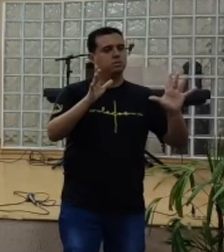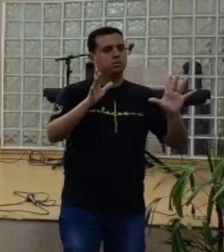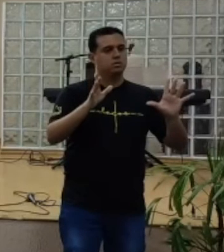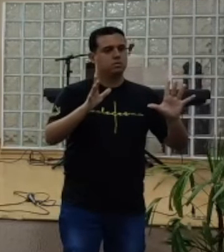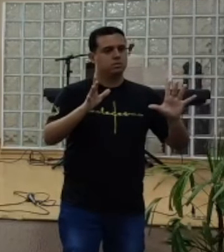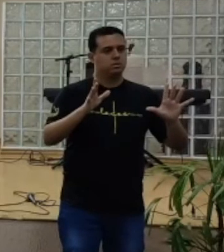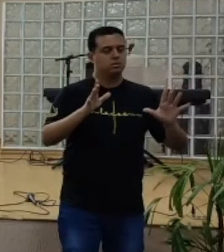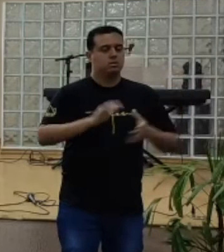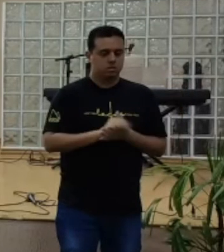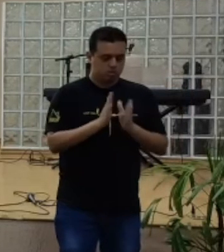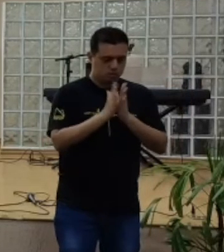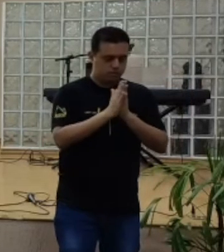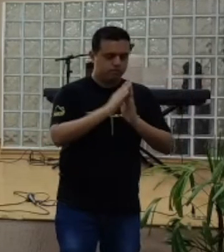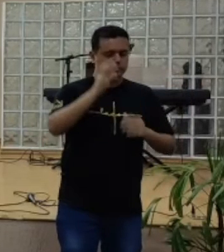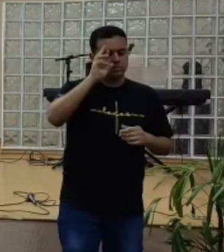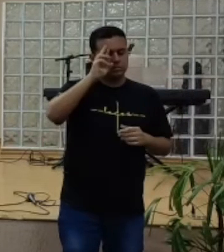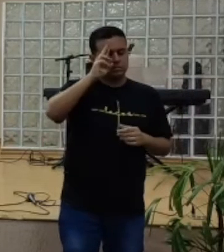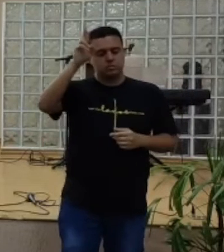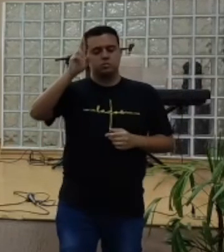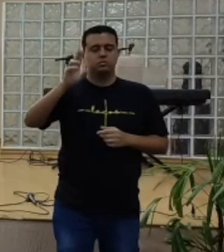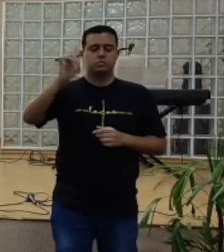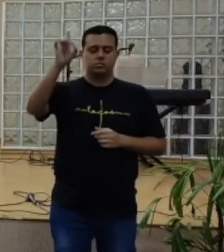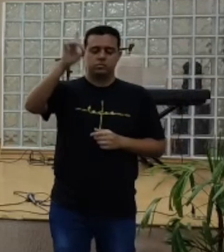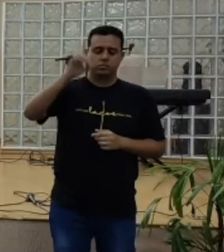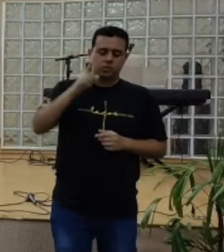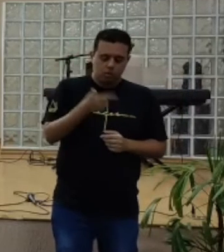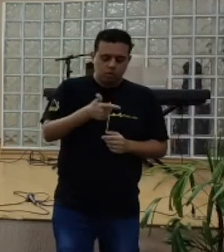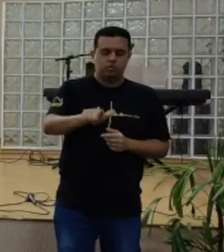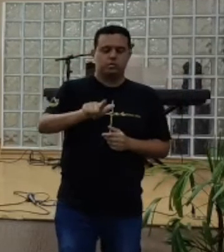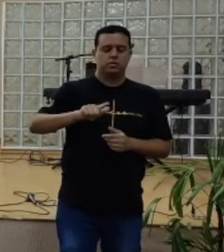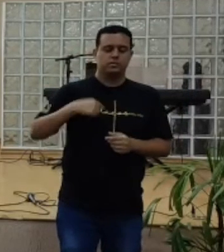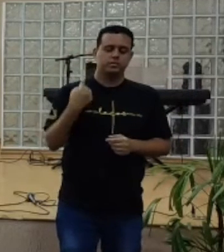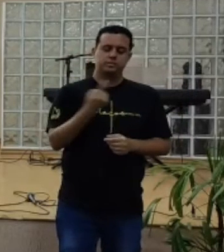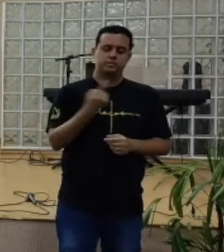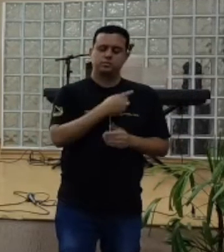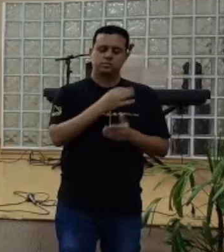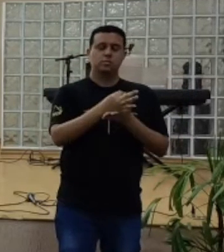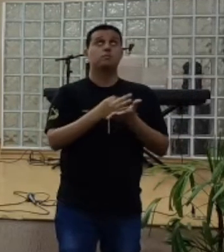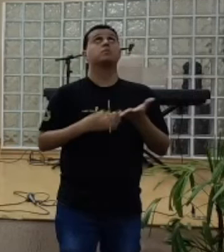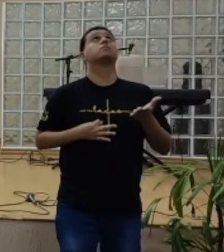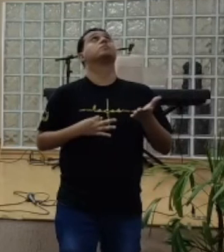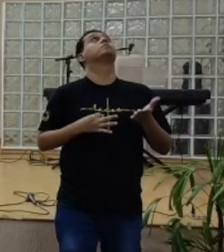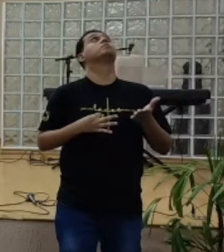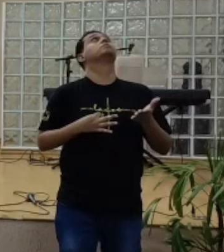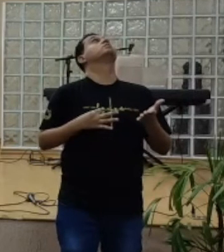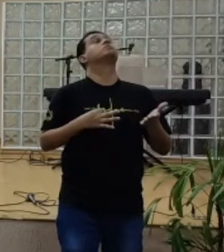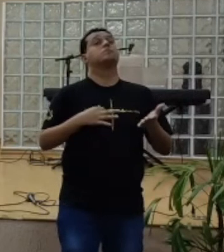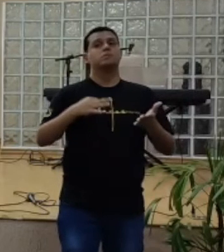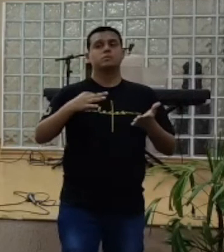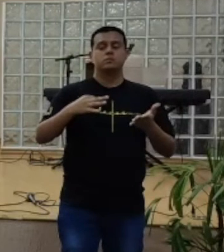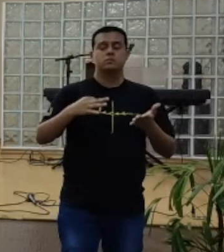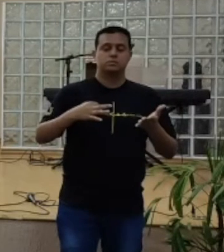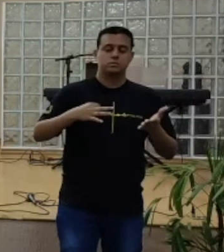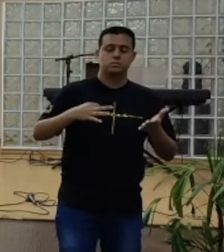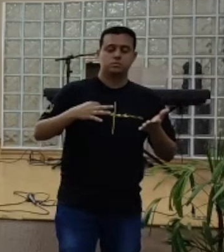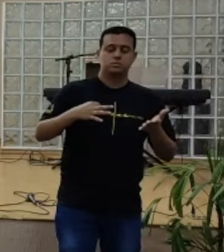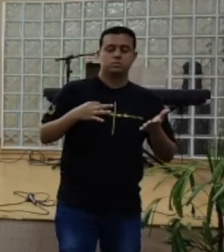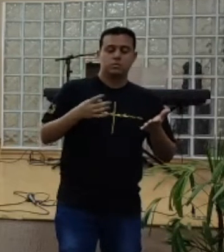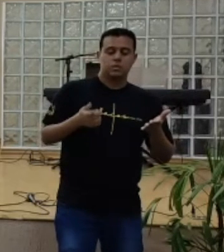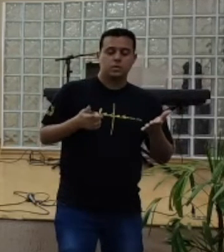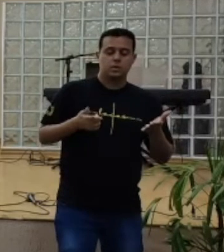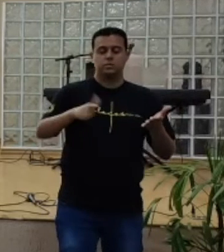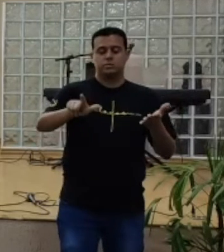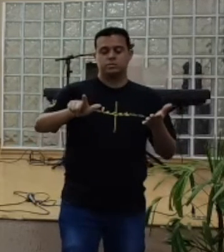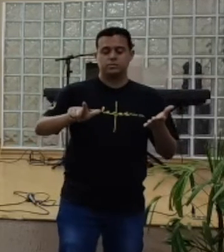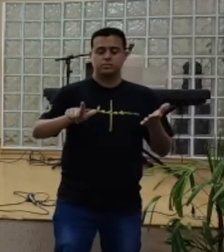e Pai, uma vez mais, com o texto bíblico inspirado diante de nós, pedimos a Tua iluminação,